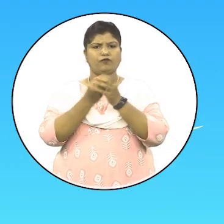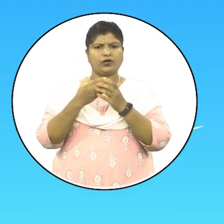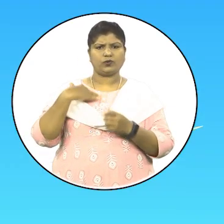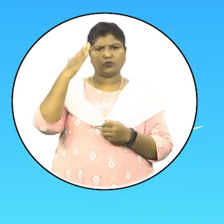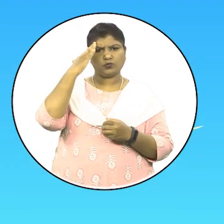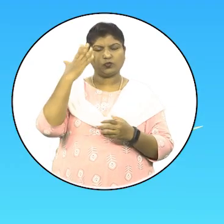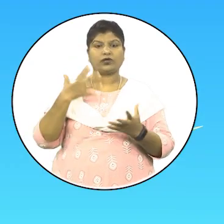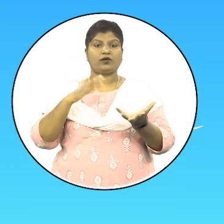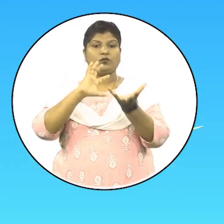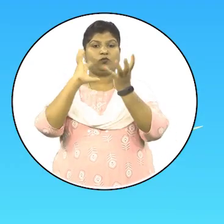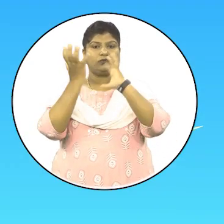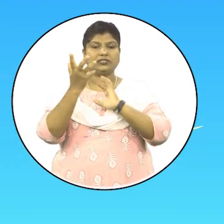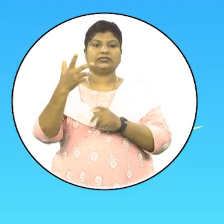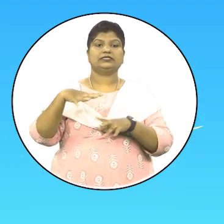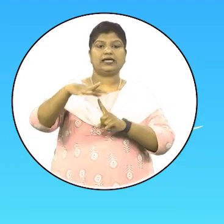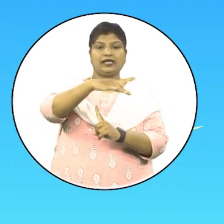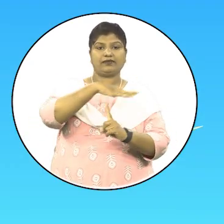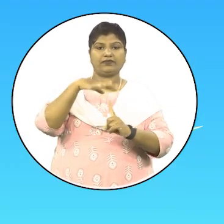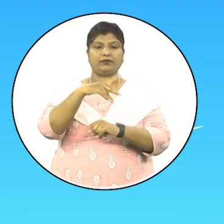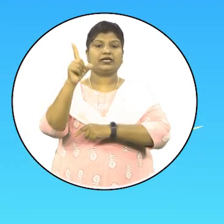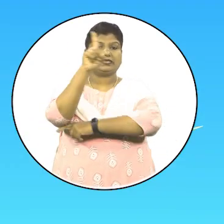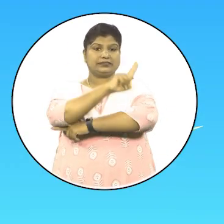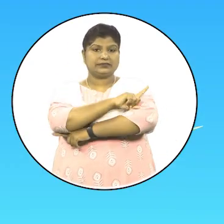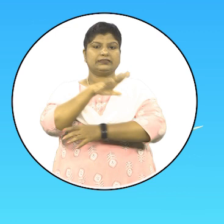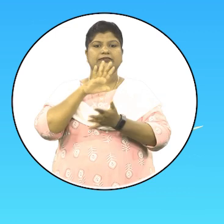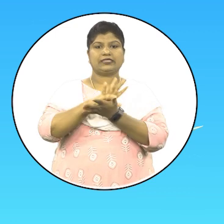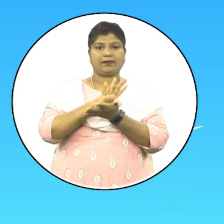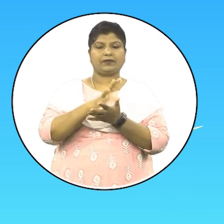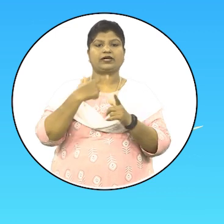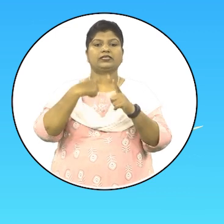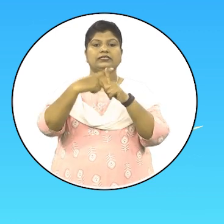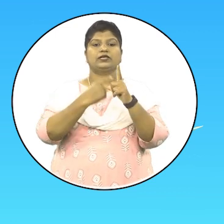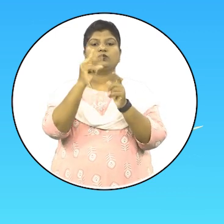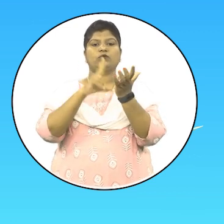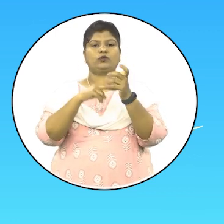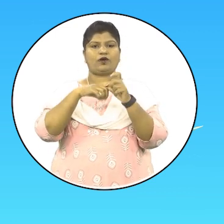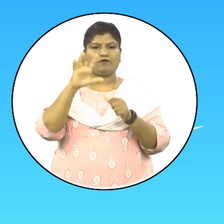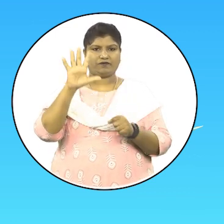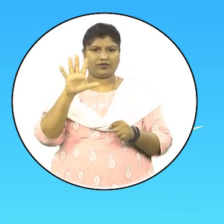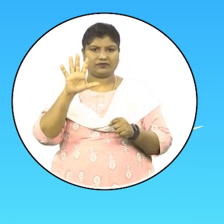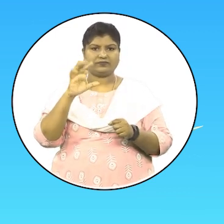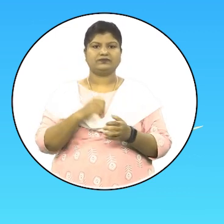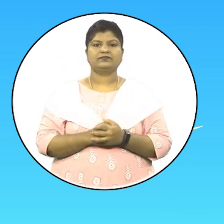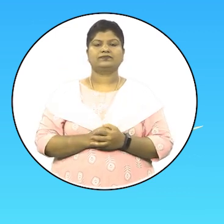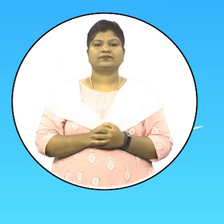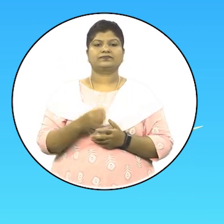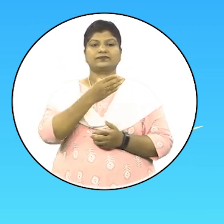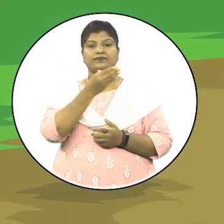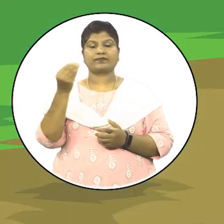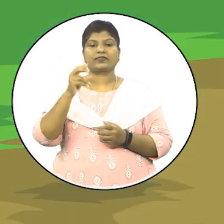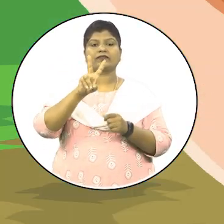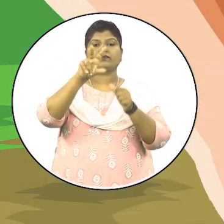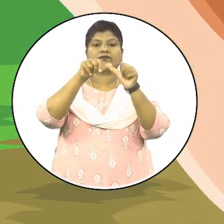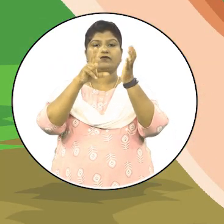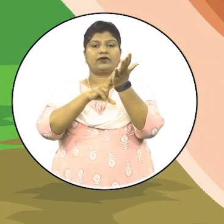हम 5 जून को मनाए जाने वाले विश्व पर्यावरण दिवस और हर साल जुलाई में मनाए जाने